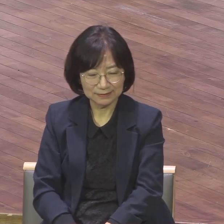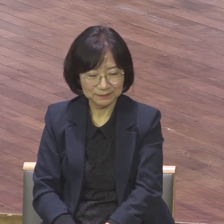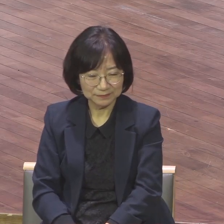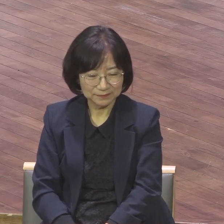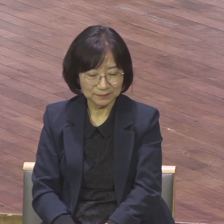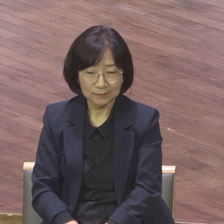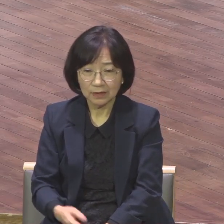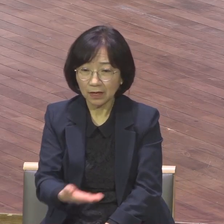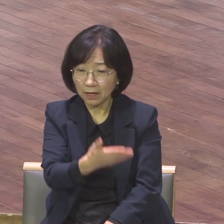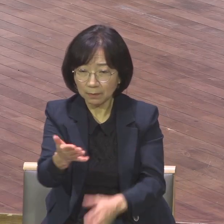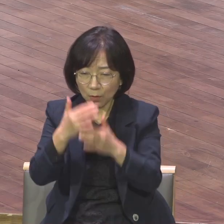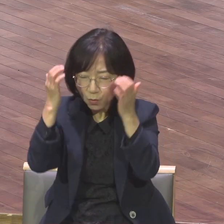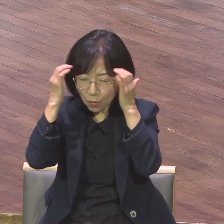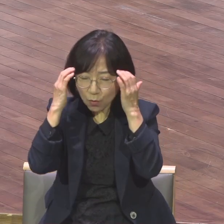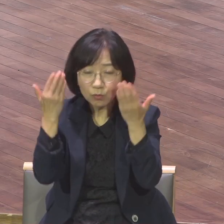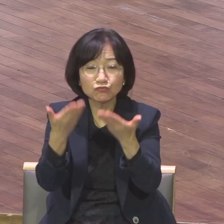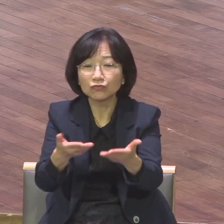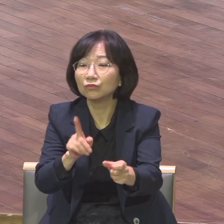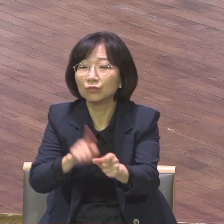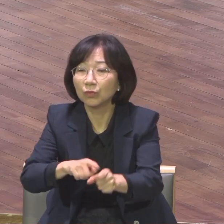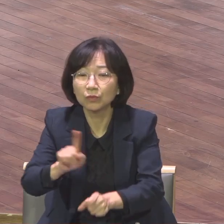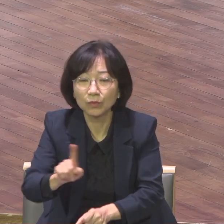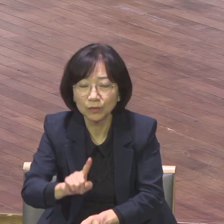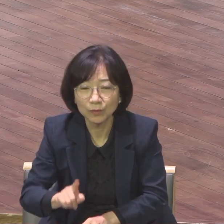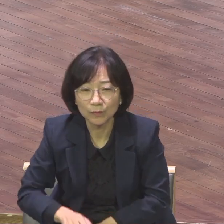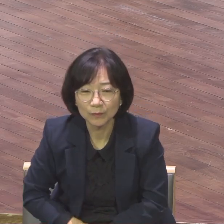왜 시킵니까?